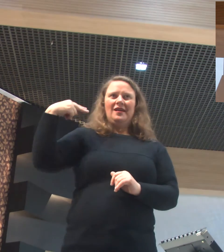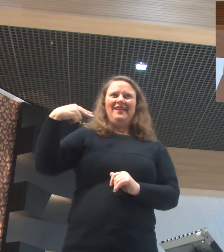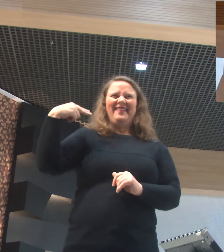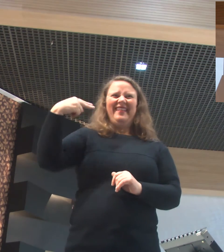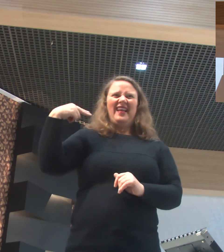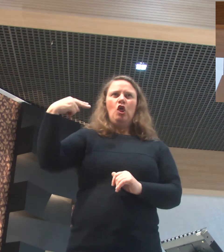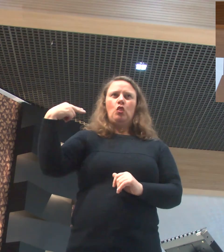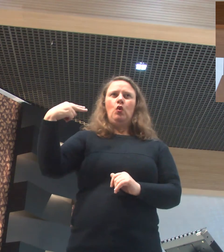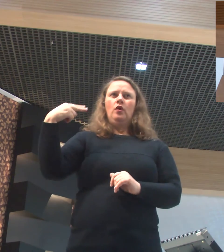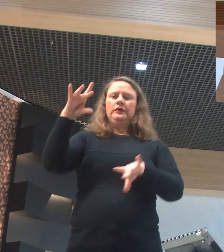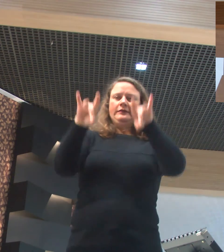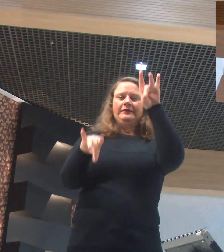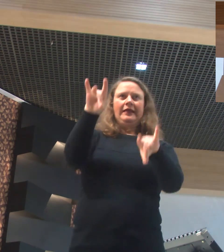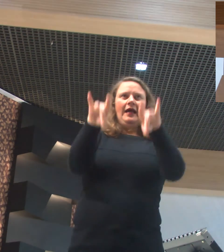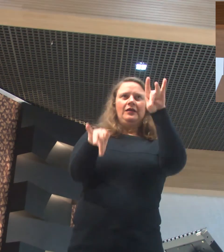Era alguém que